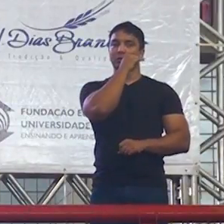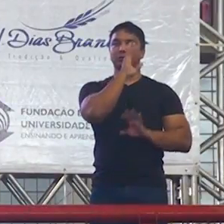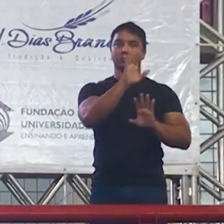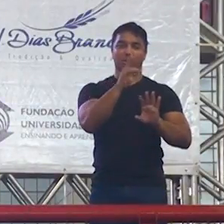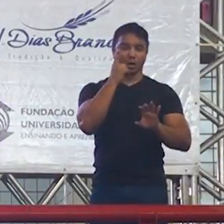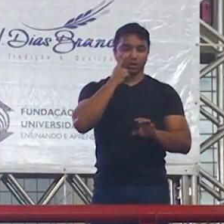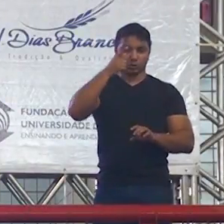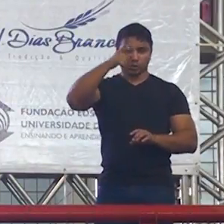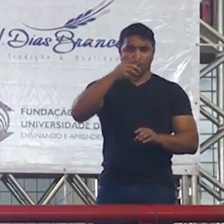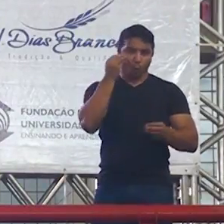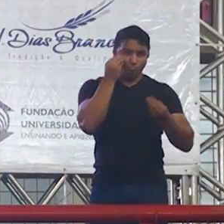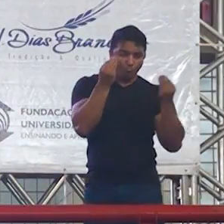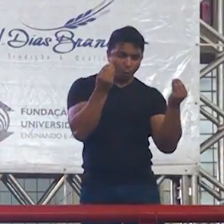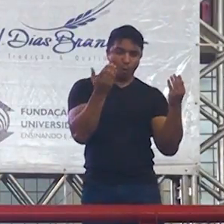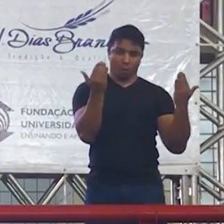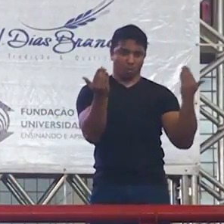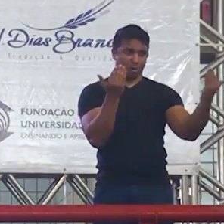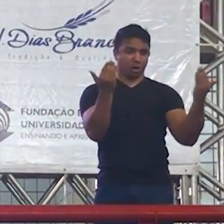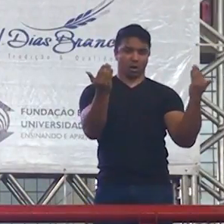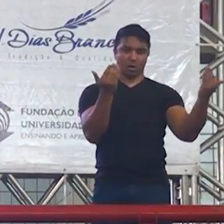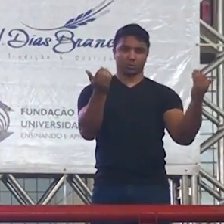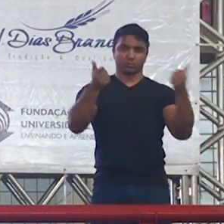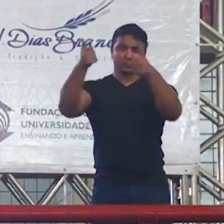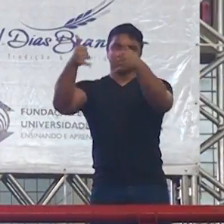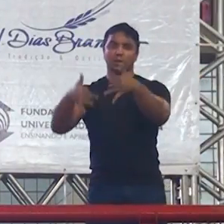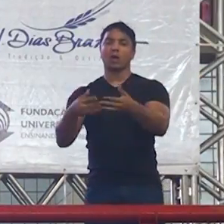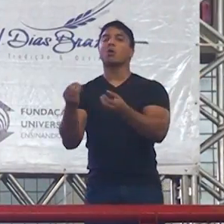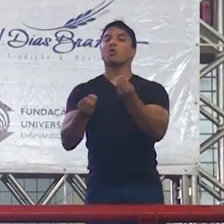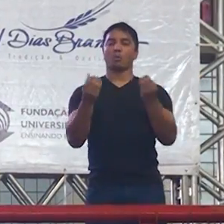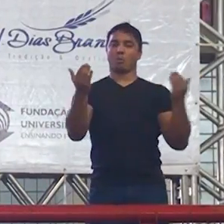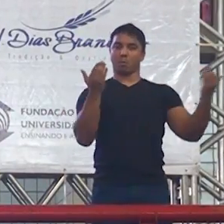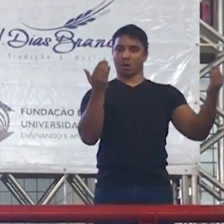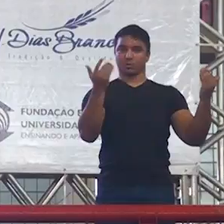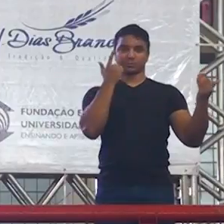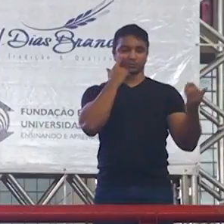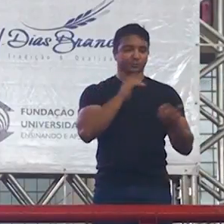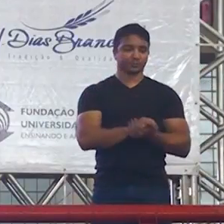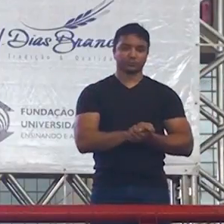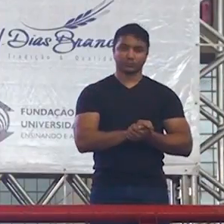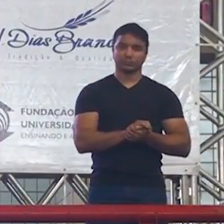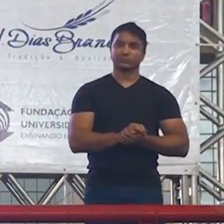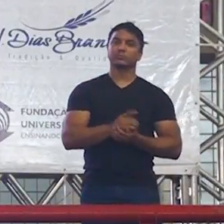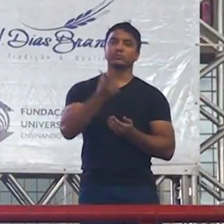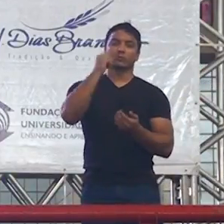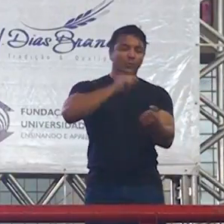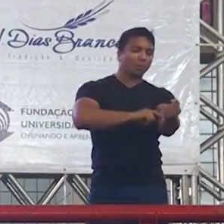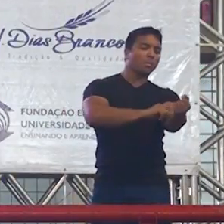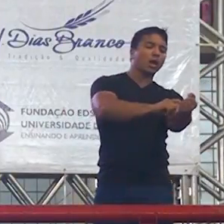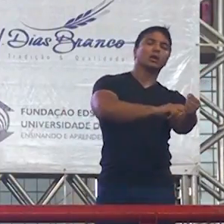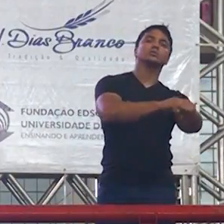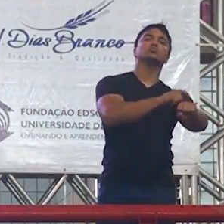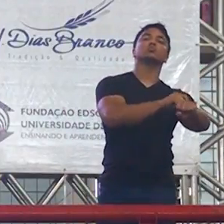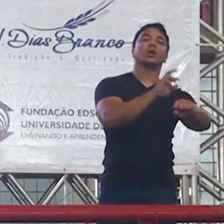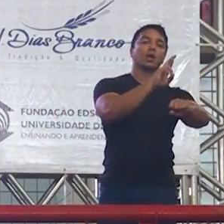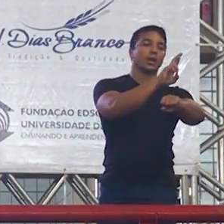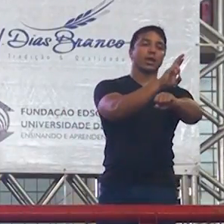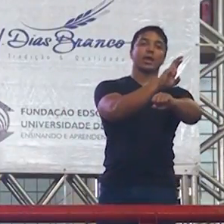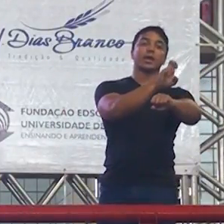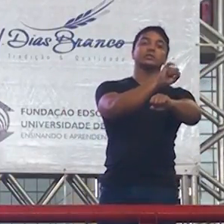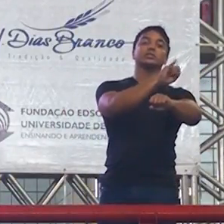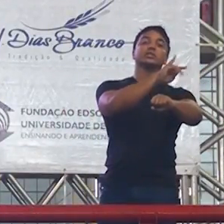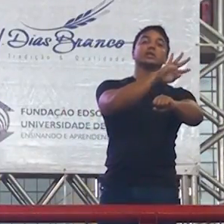Vamos fazer uma analogia. Melhor maneira de explicar é com comparação. Quem é o braço? É a